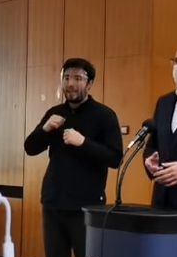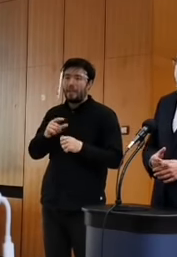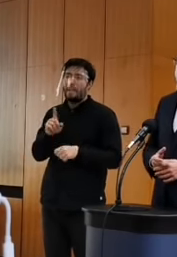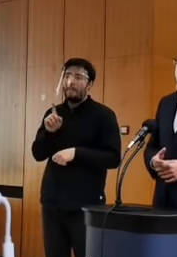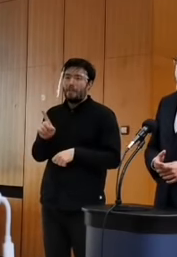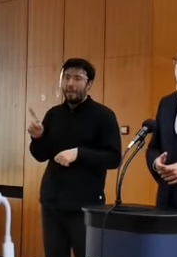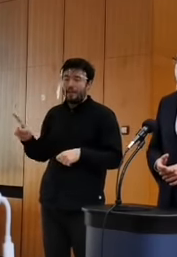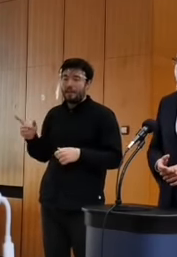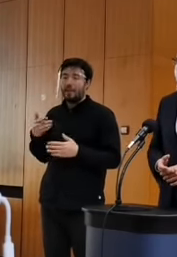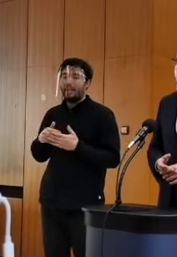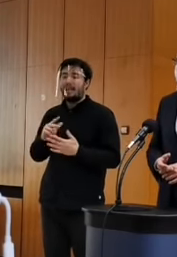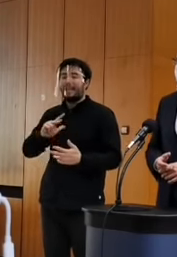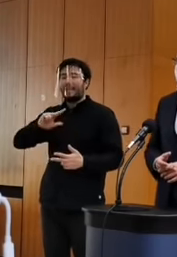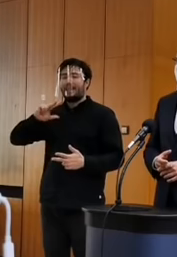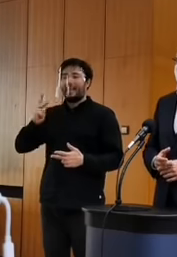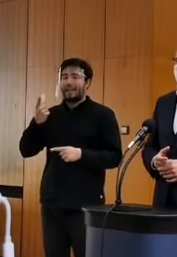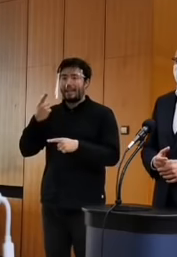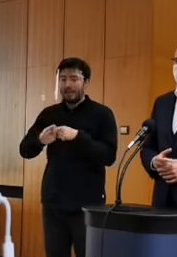tretíkrát predložil na vládu